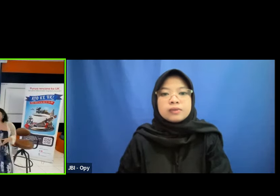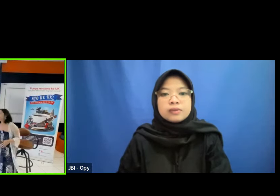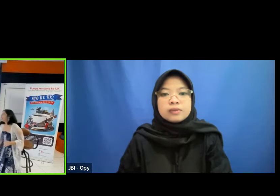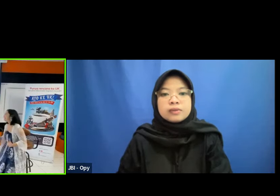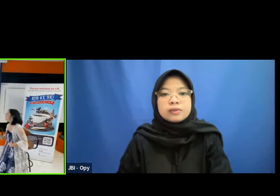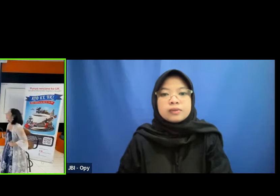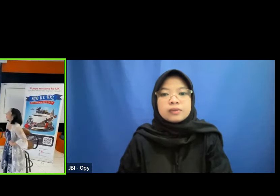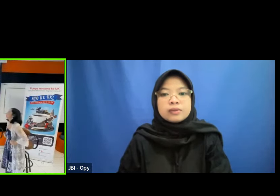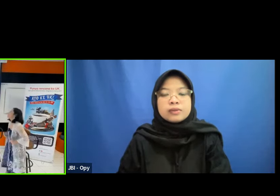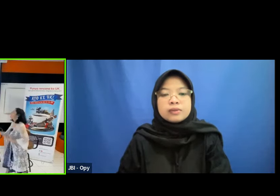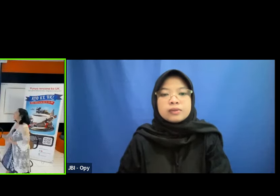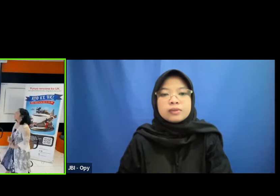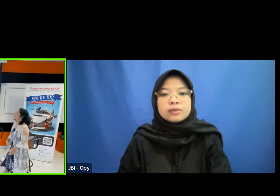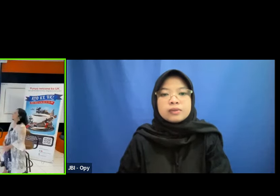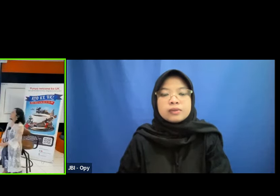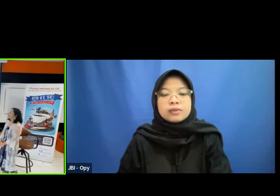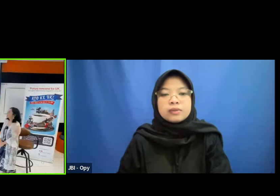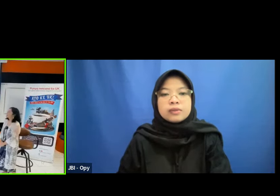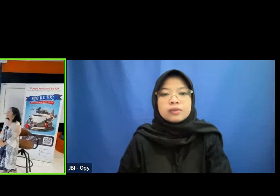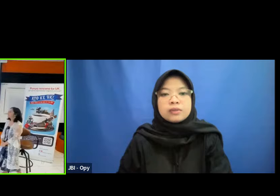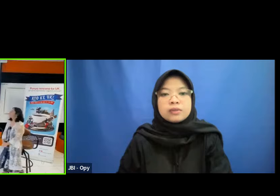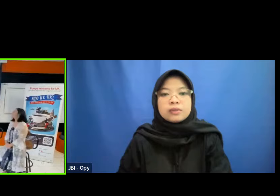dipanggilnya bentar